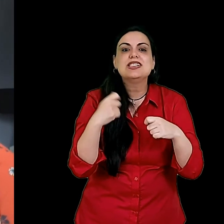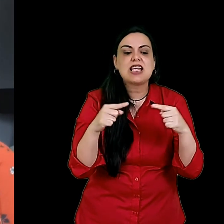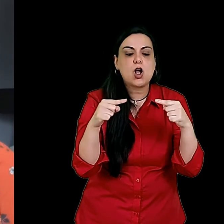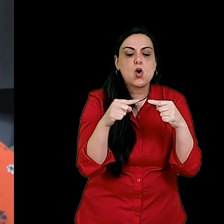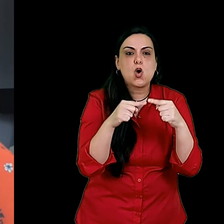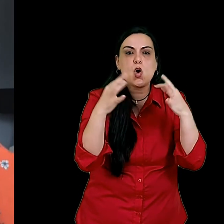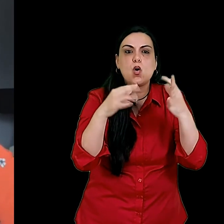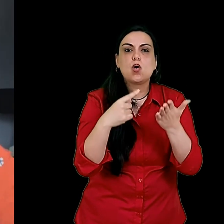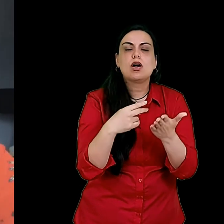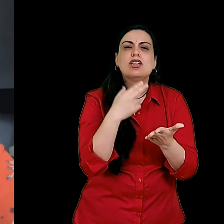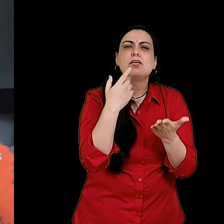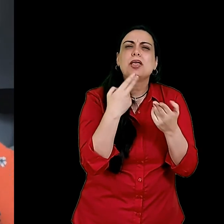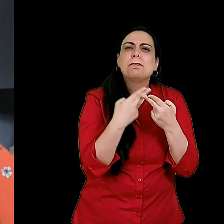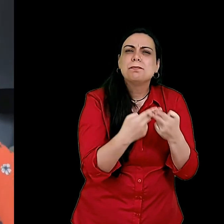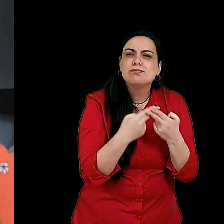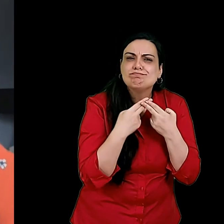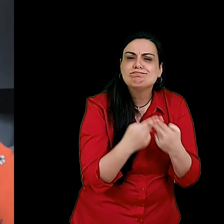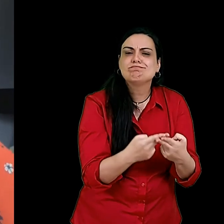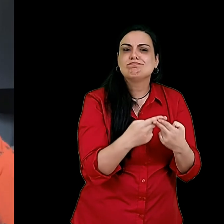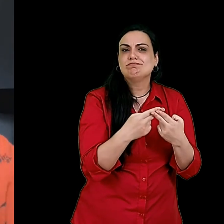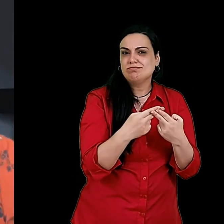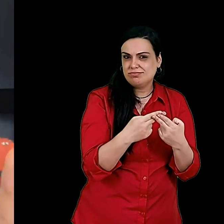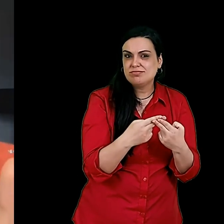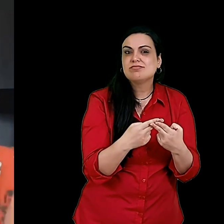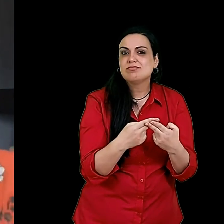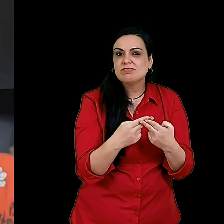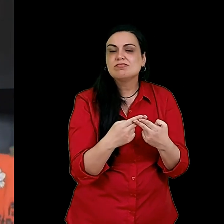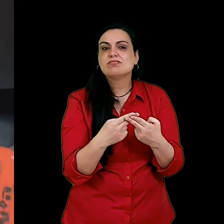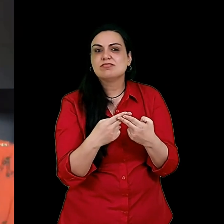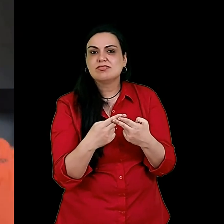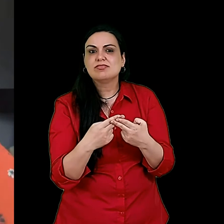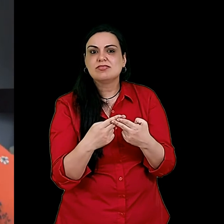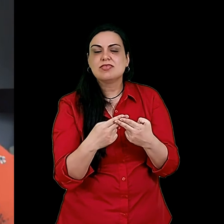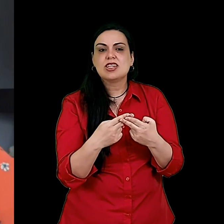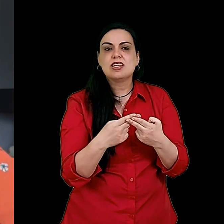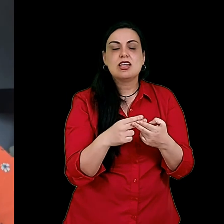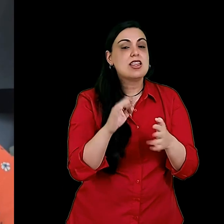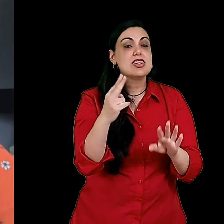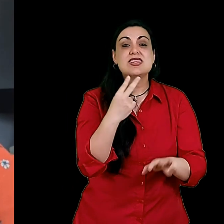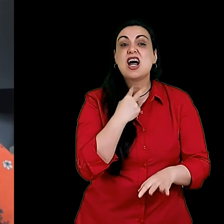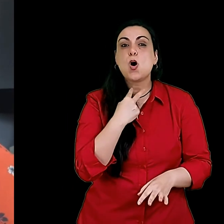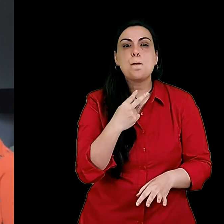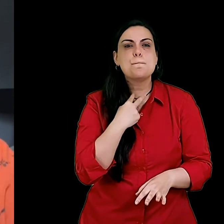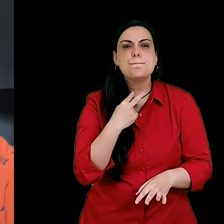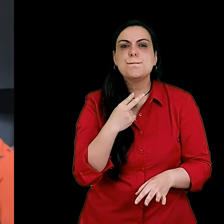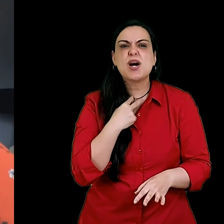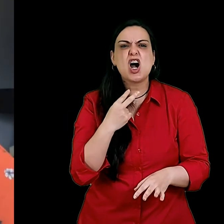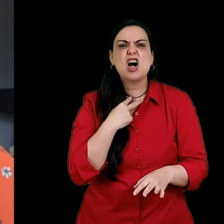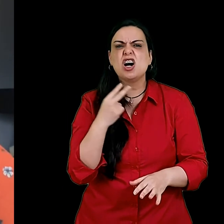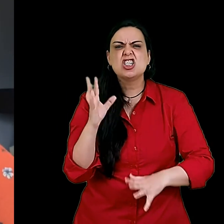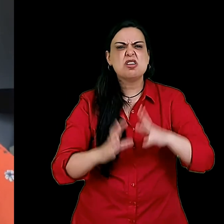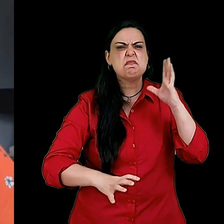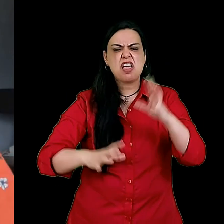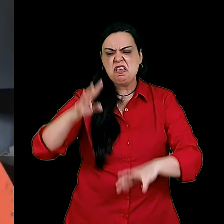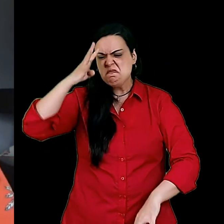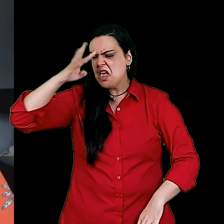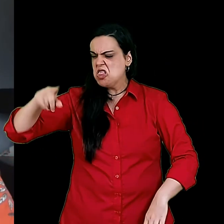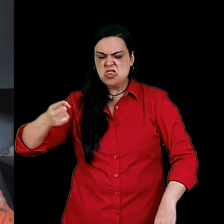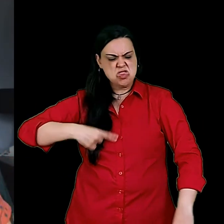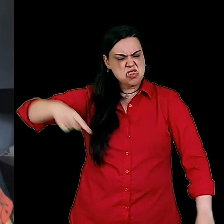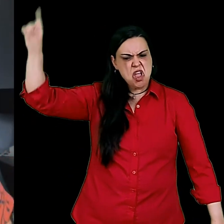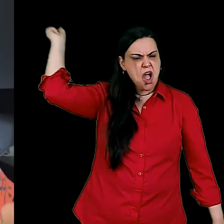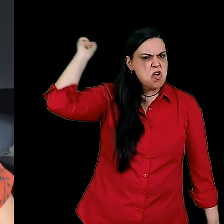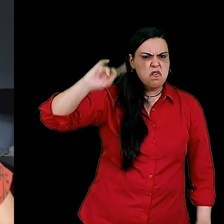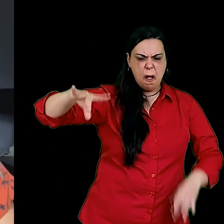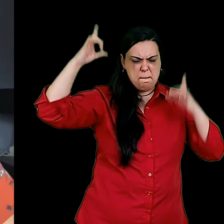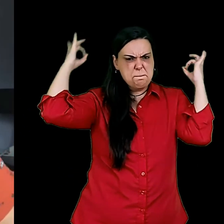que haver concordância, no mínimo tolerância. O que eu quero deixar muito claro aqui é o seguinte: não pode